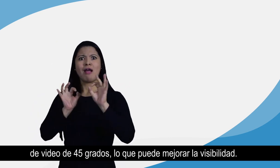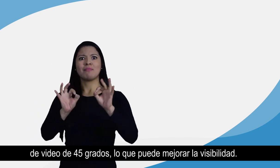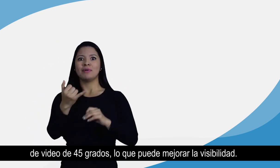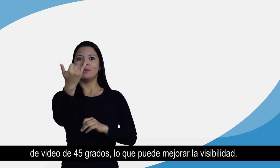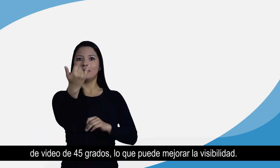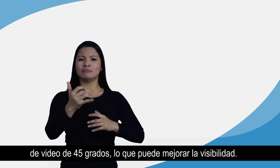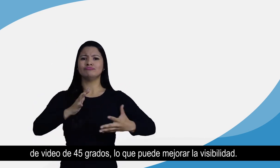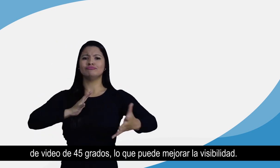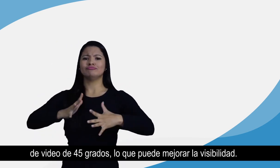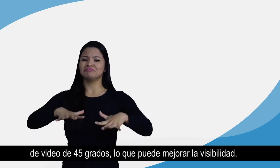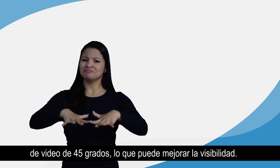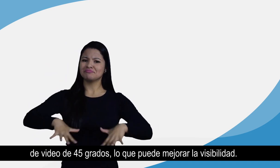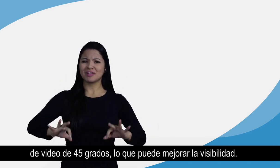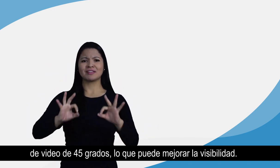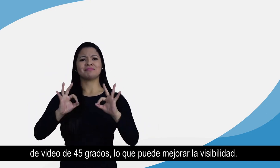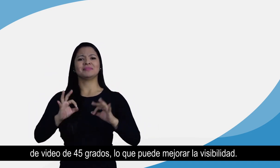grados, lo que puede mejorar la visibilidad.